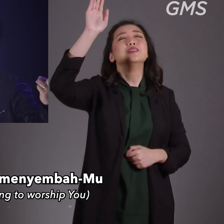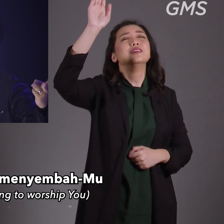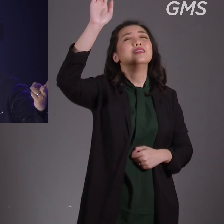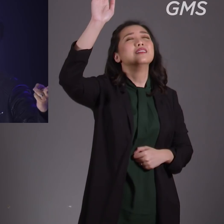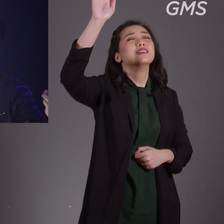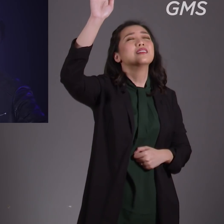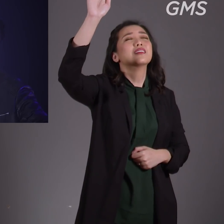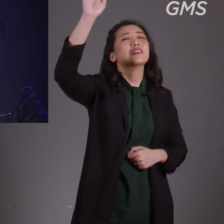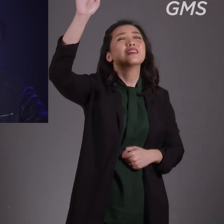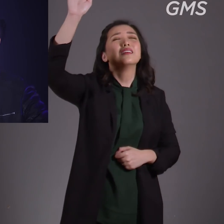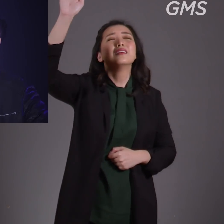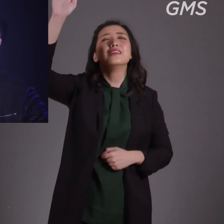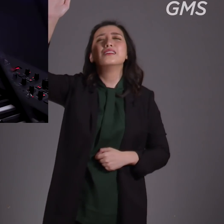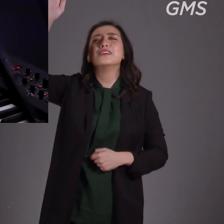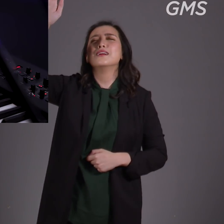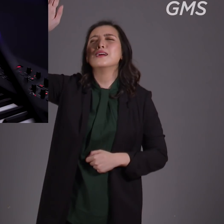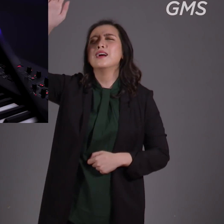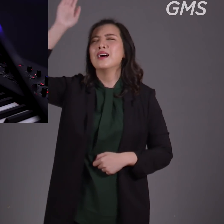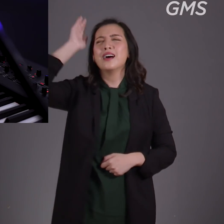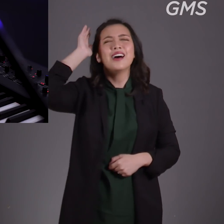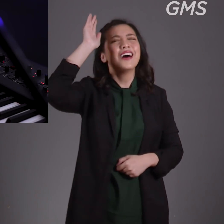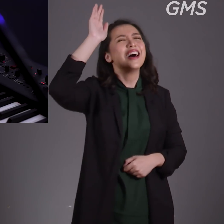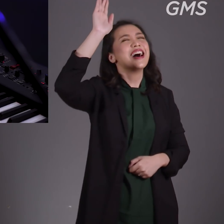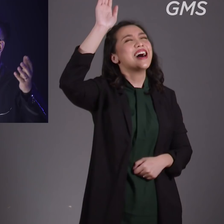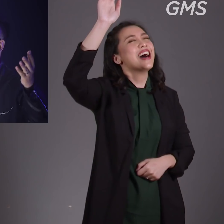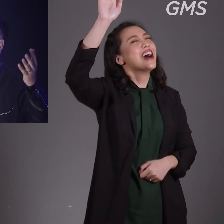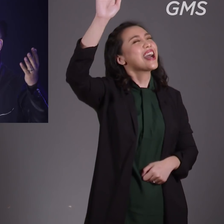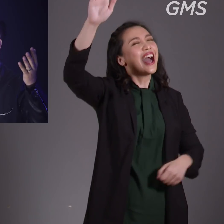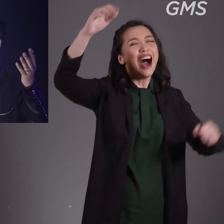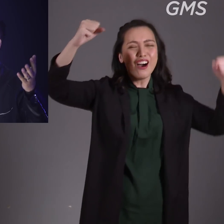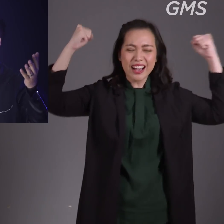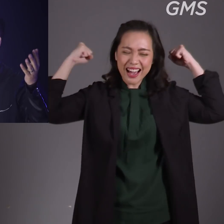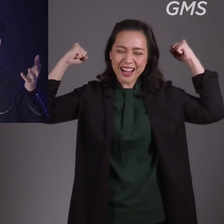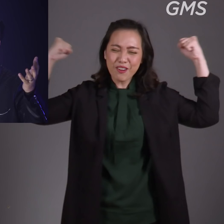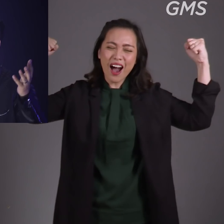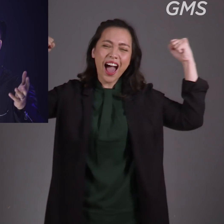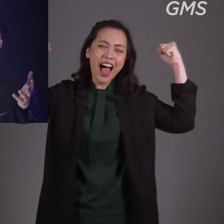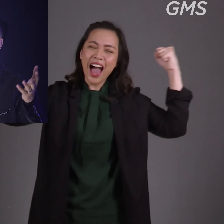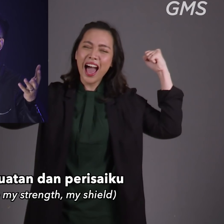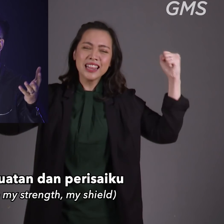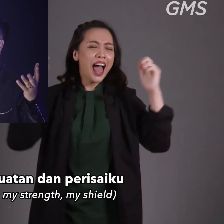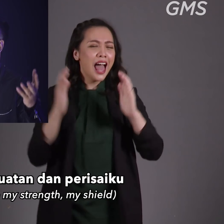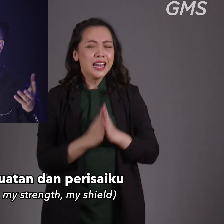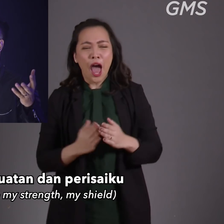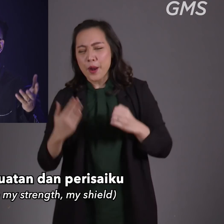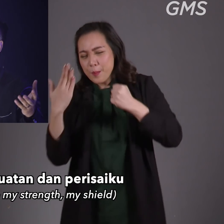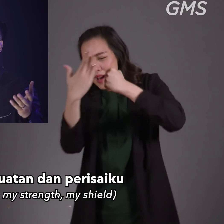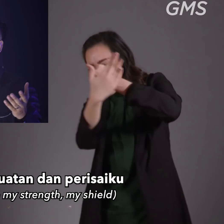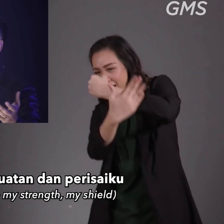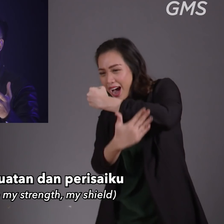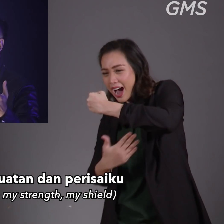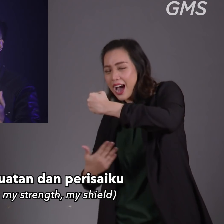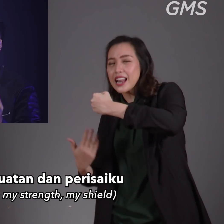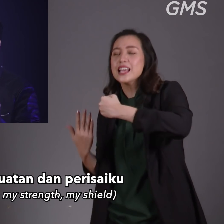menyembahmu. Kaulah kekuatan kami Tuhan, oh, Engkau kekuatan